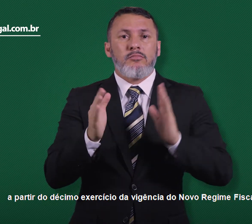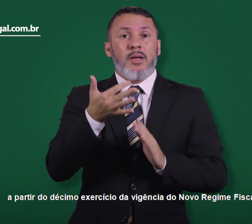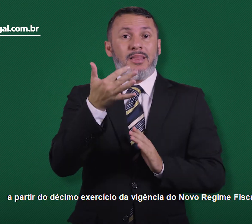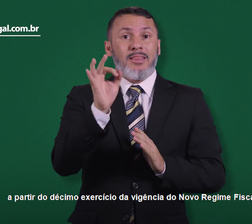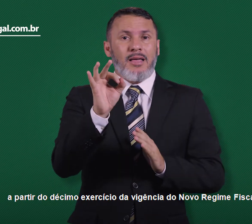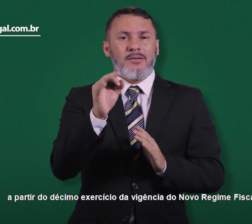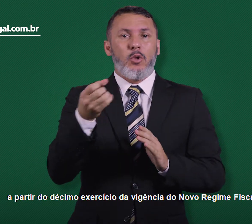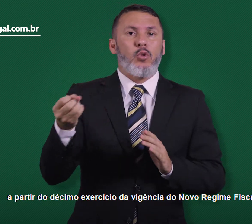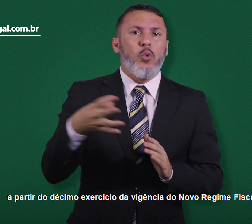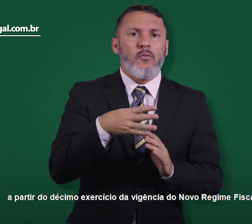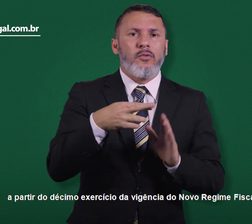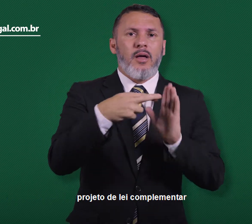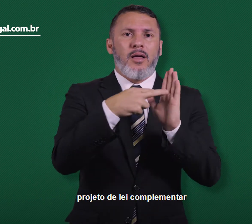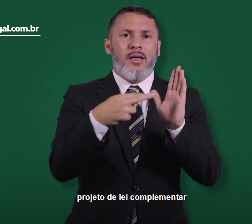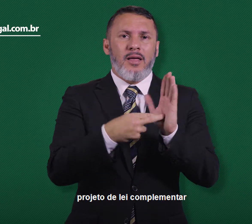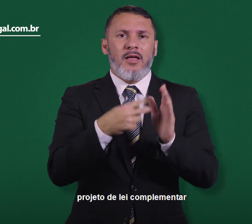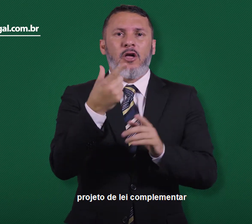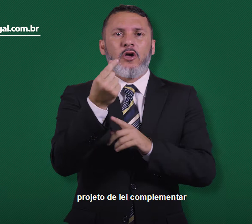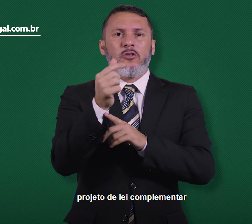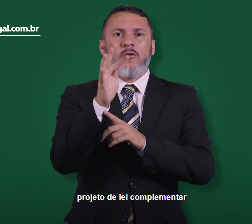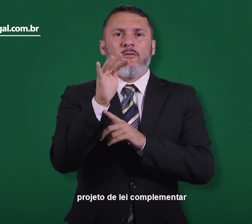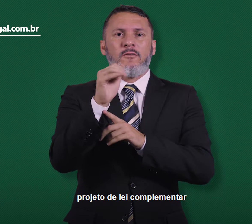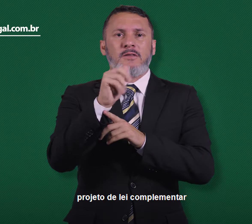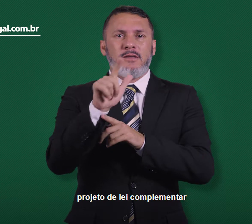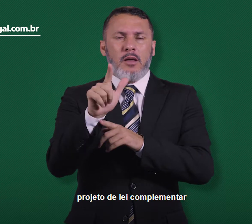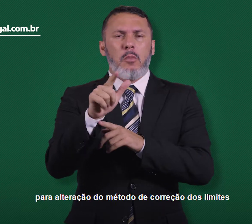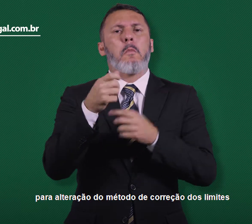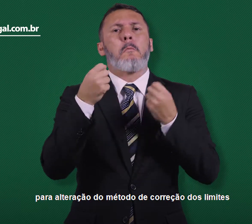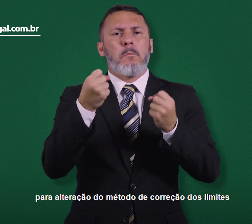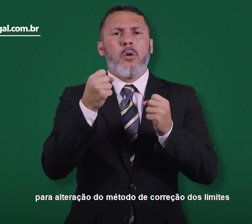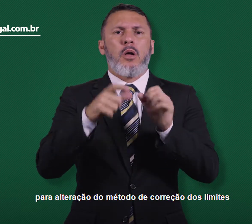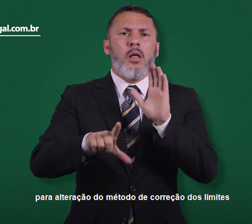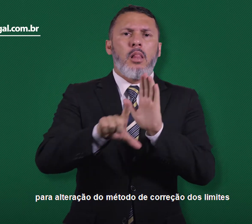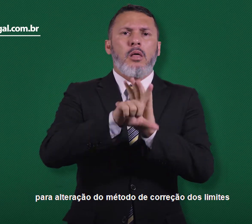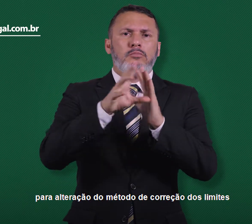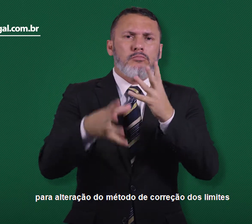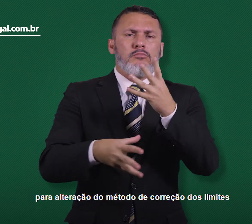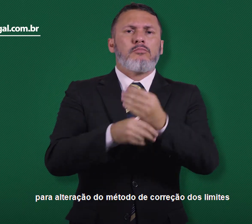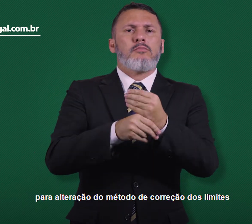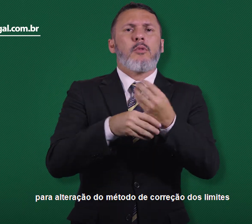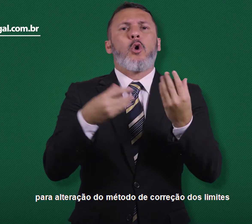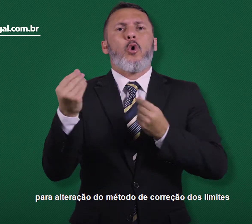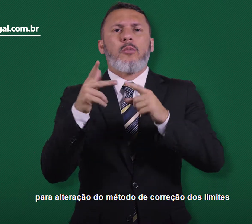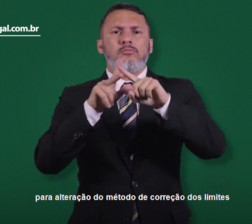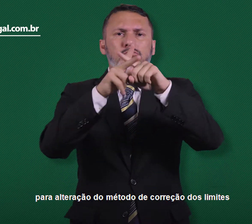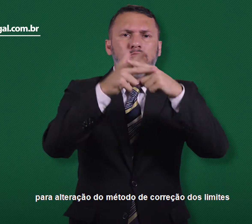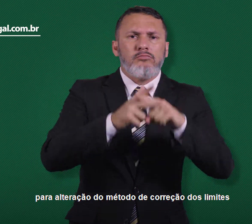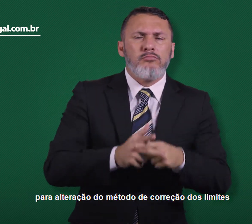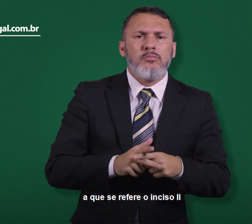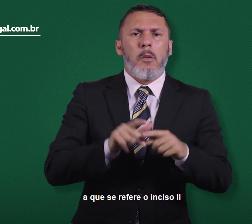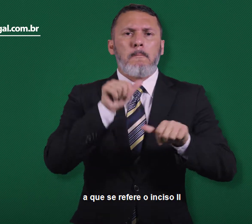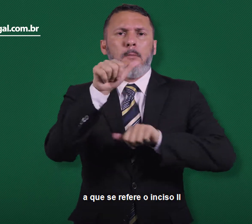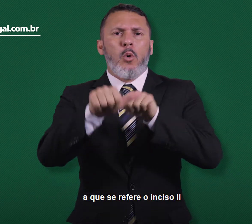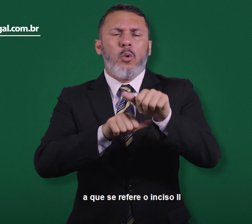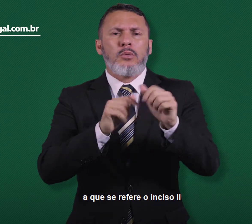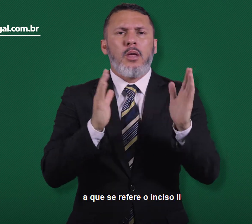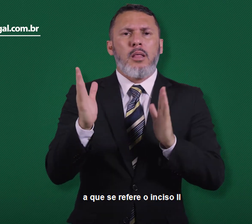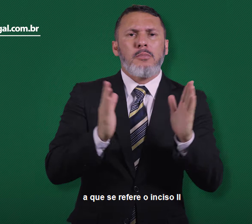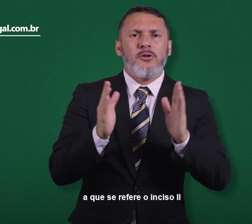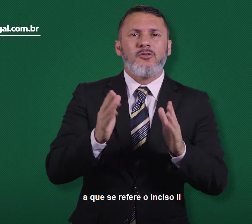novo regime fiscal, projeto de lei complementar para a alteração do método de correção dos limites a que se refere o inciso